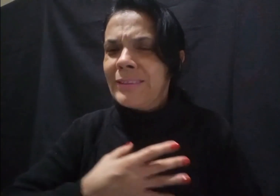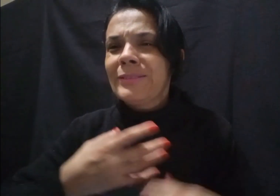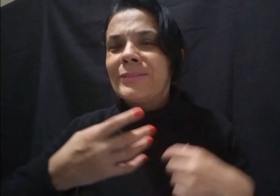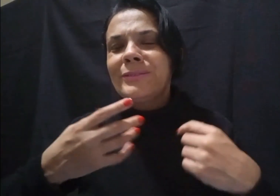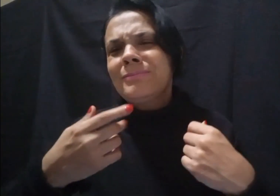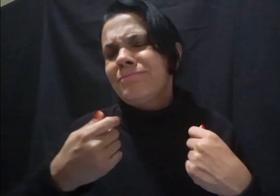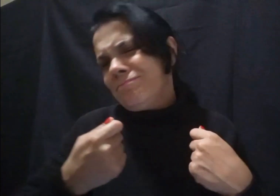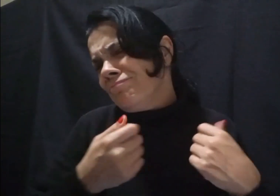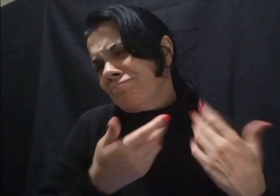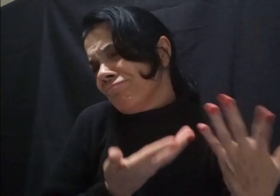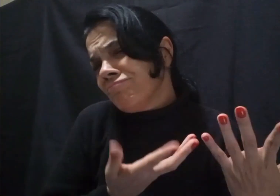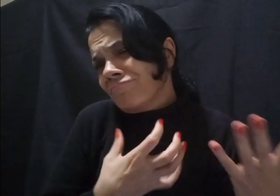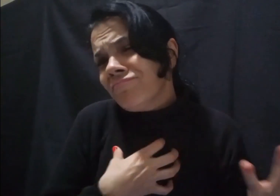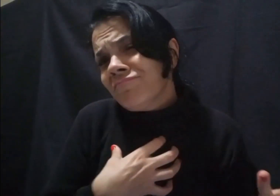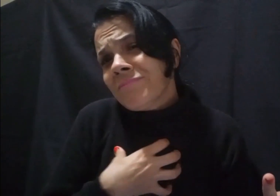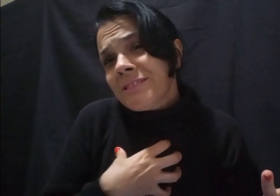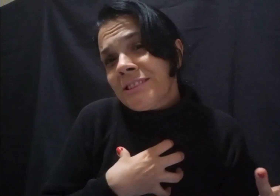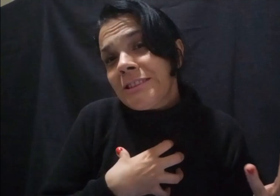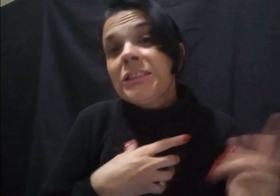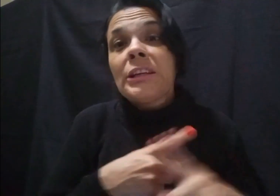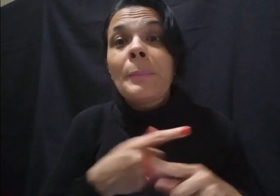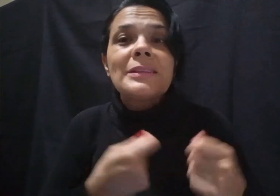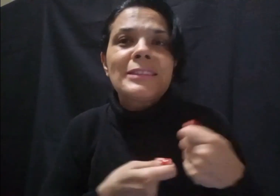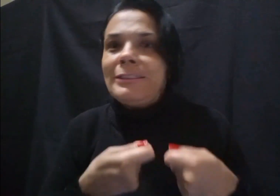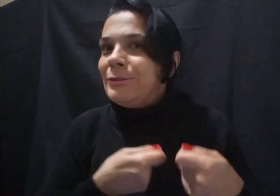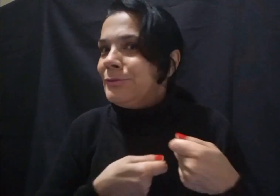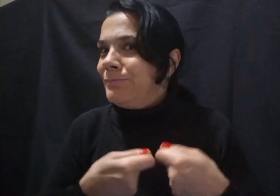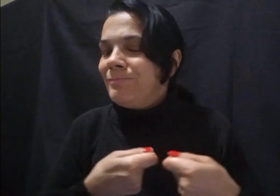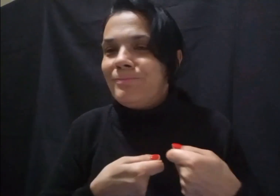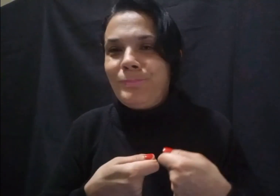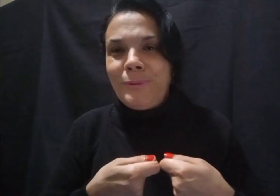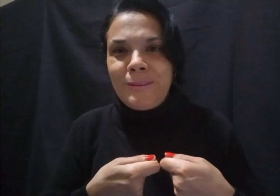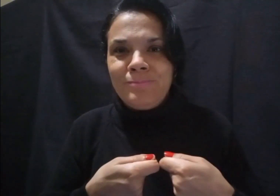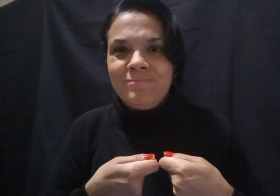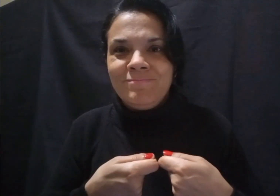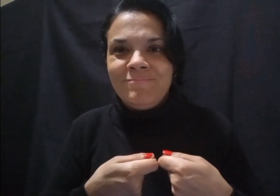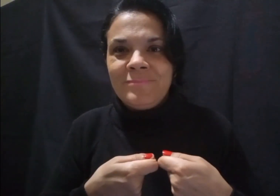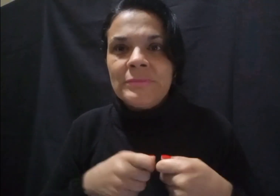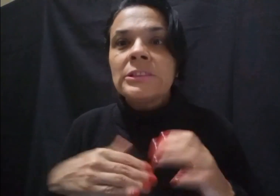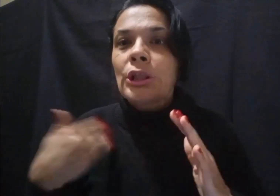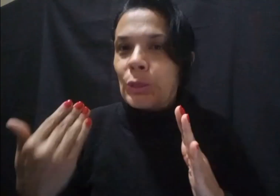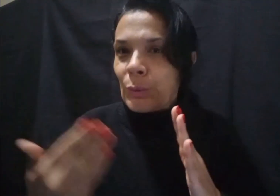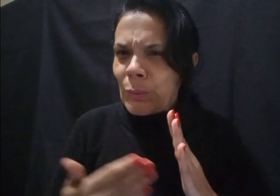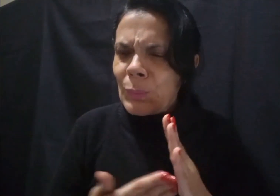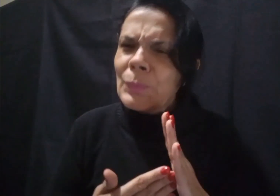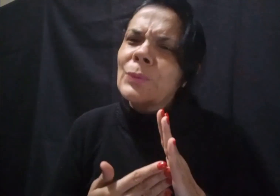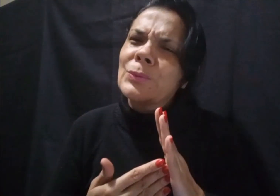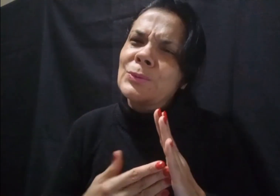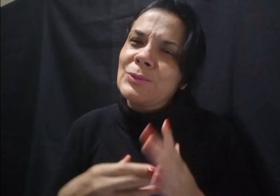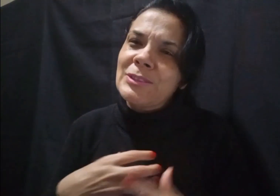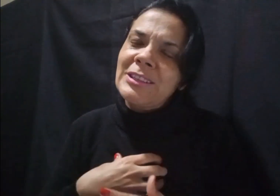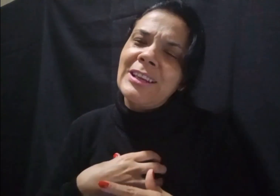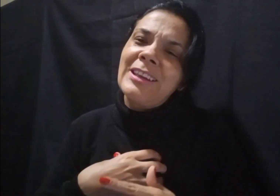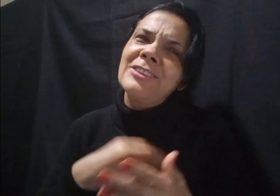sentir medo, mas de não permitir que ele nos domine. Todos nós, em algum momento, nos